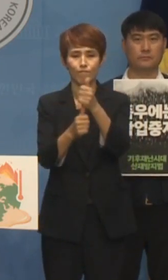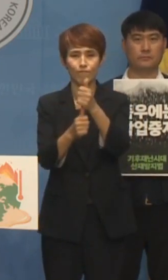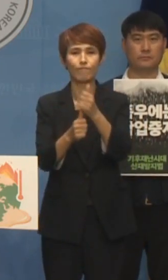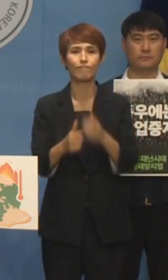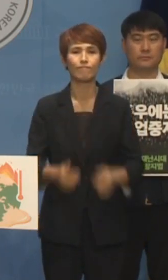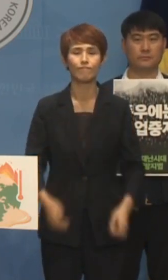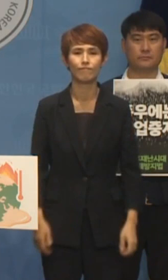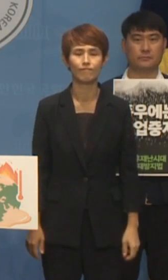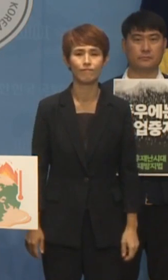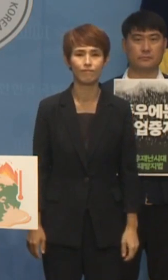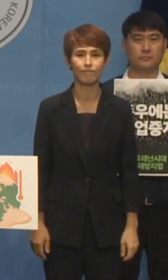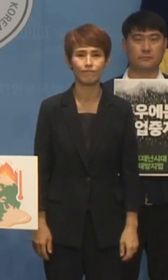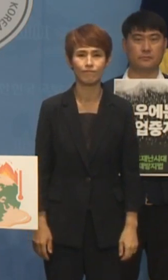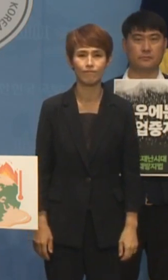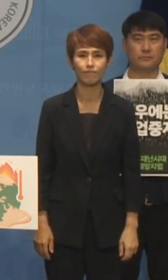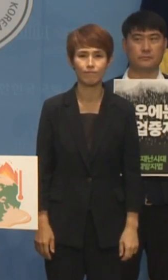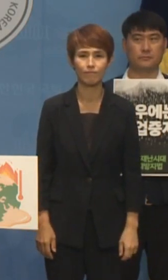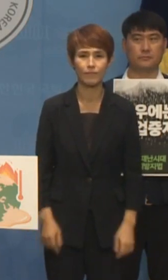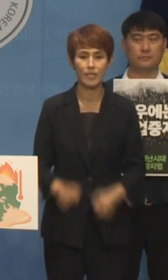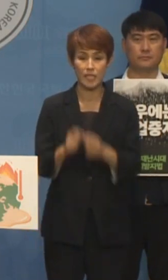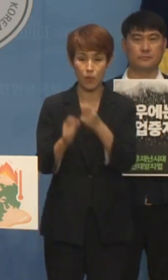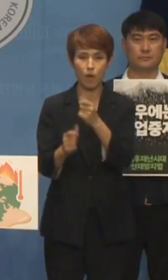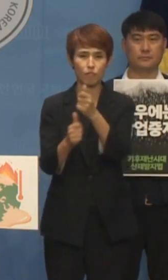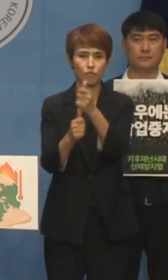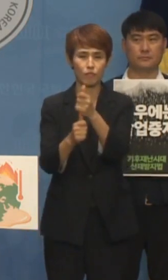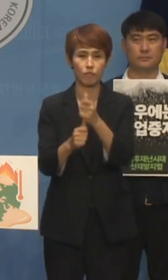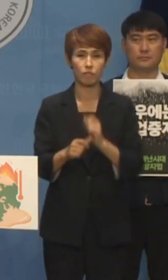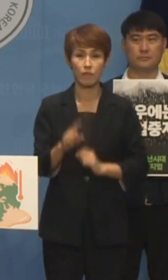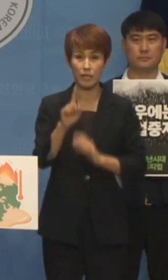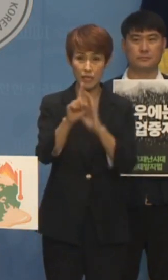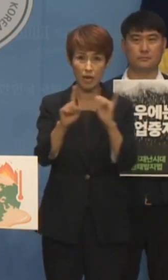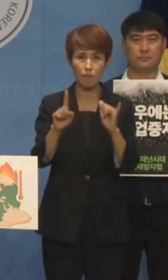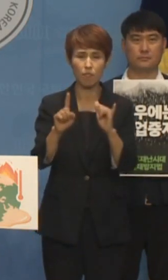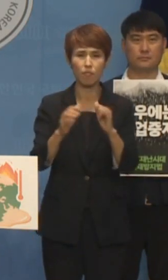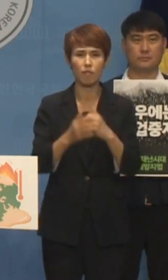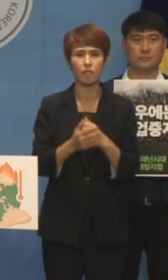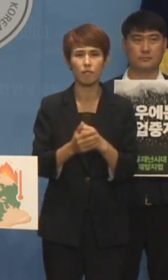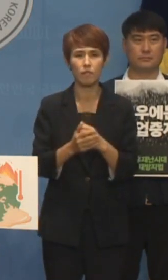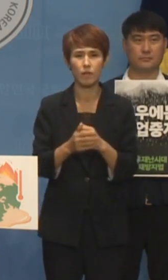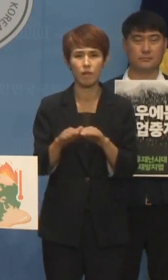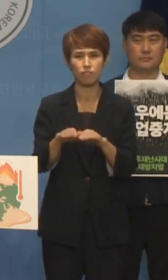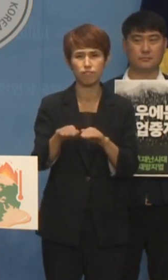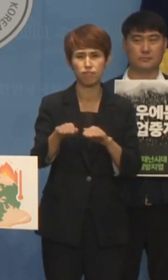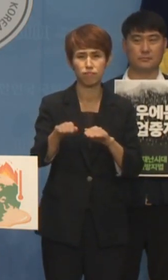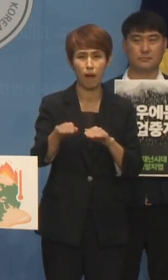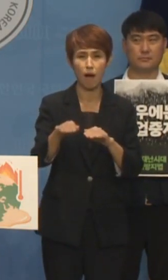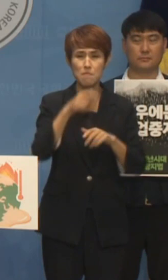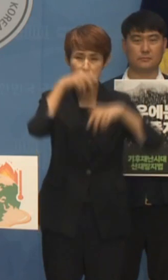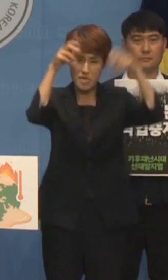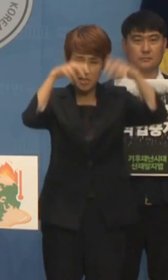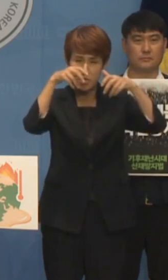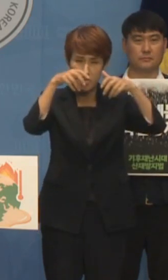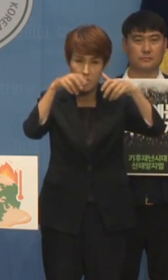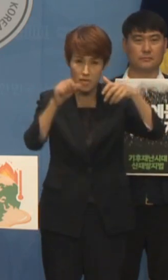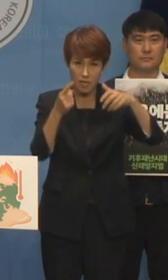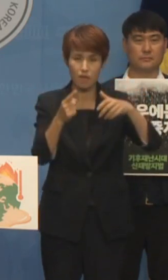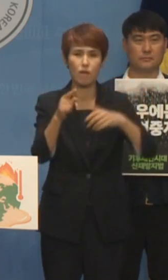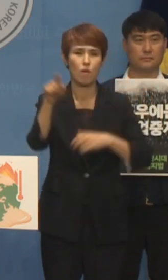오셨습니다. 예, 한 분은 지금 폭우로 인해서 도로가 침수되어서 참석하지 못한 분 있다는 말씀